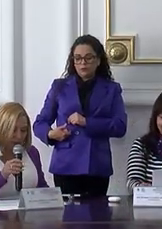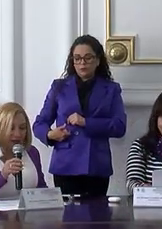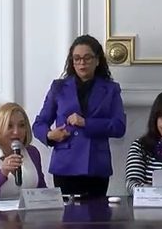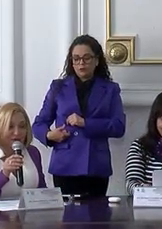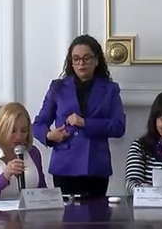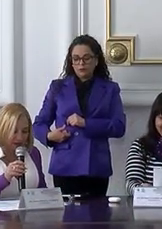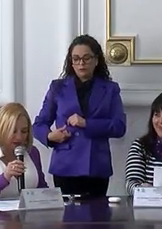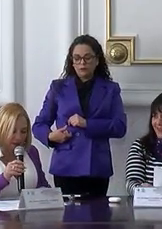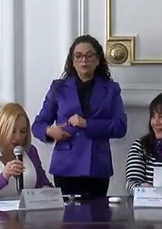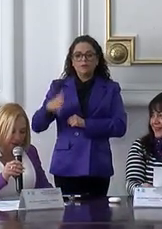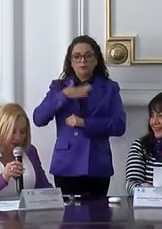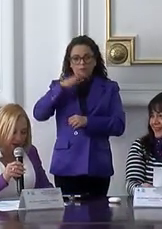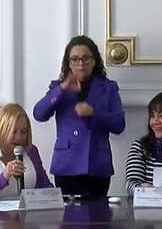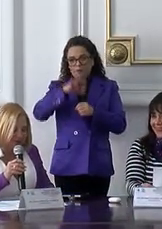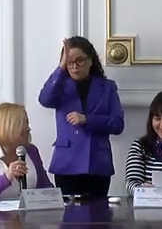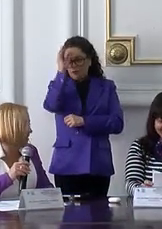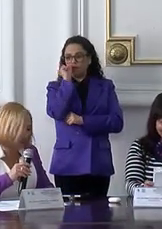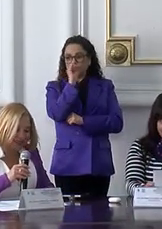Diputado Olivia Garza de los Santos, a favor.